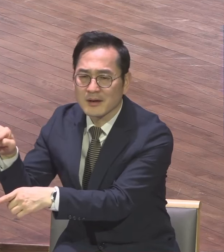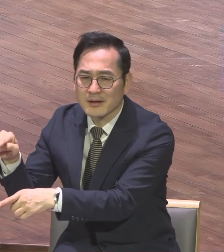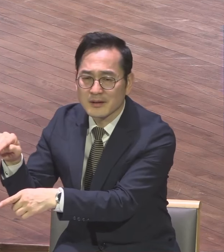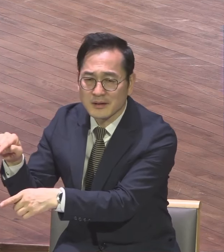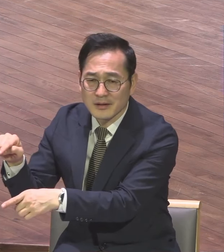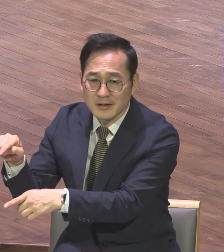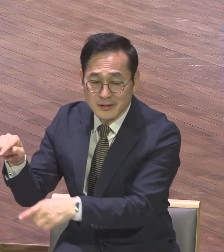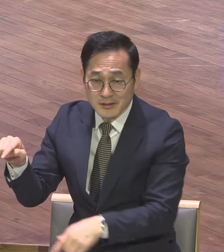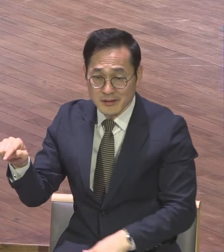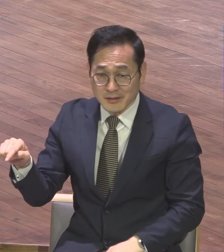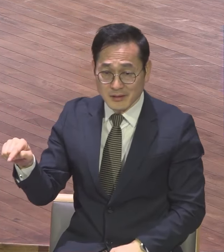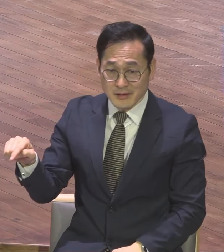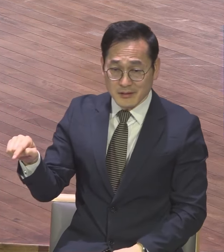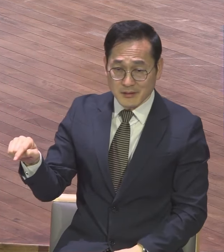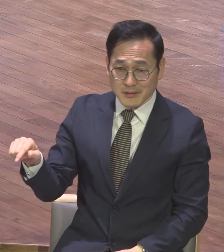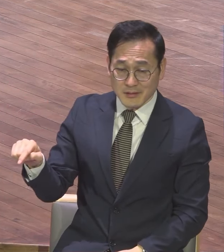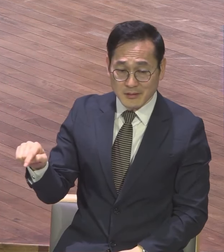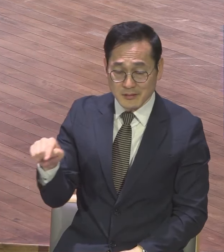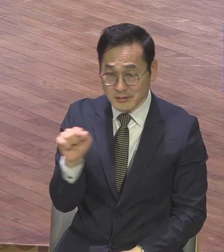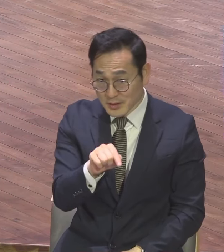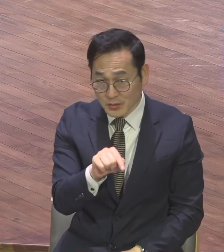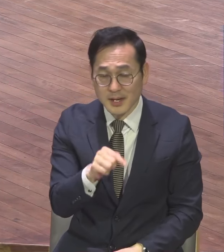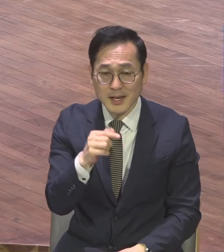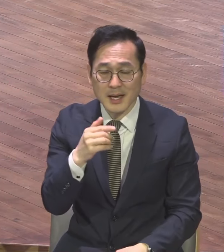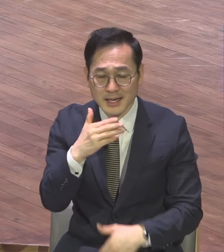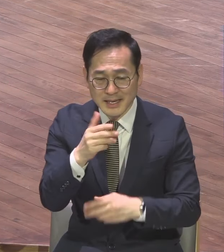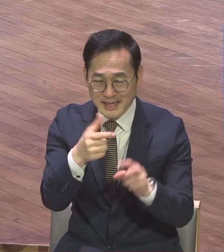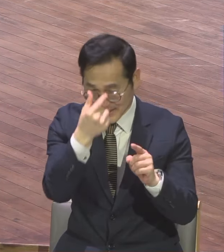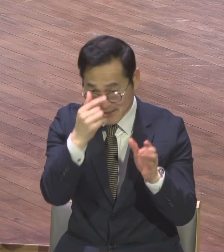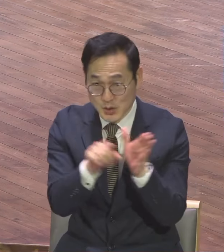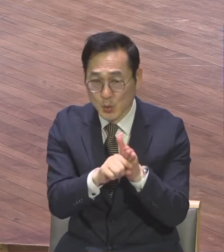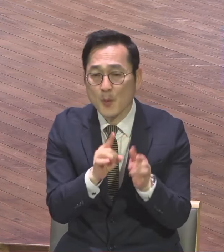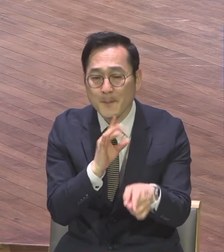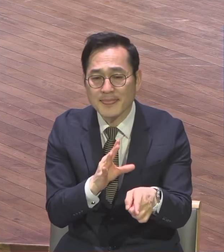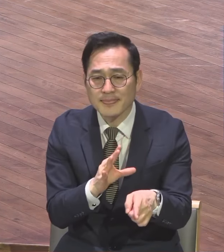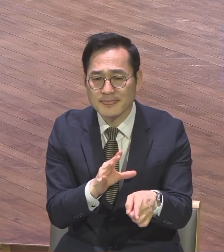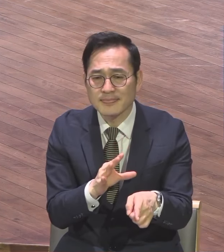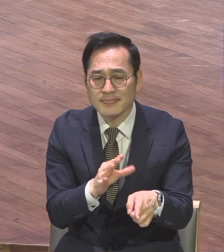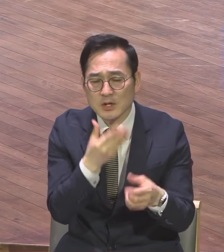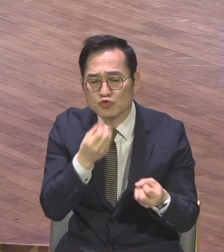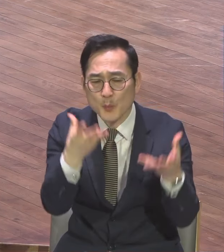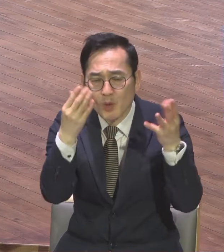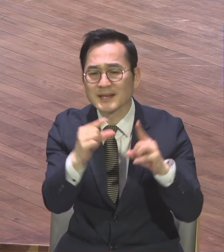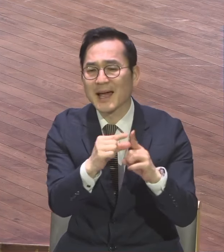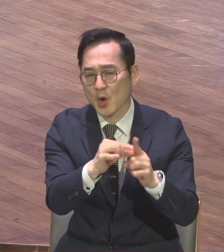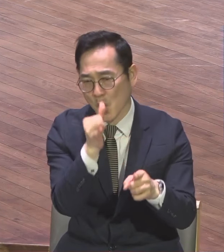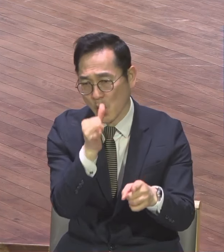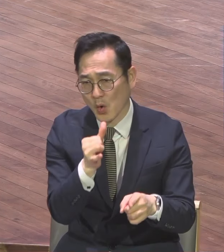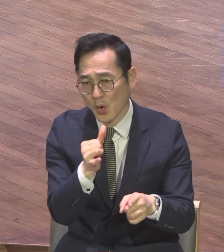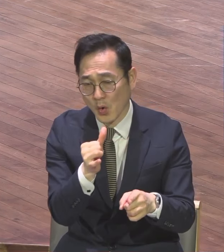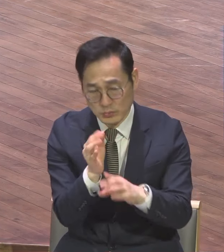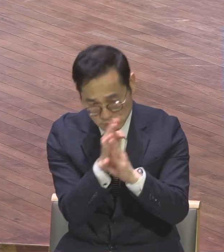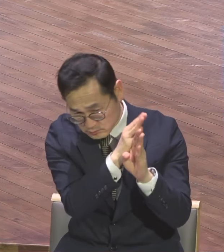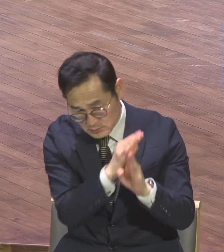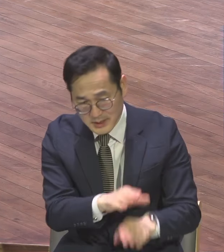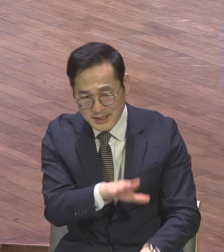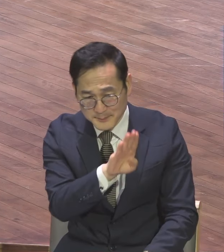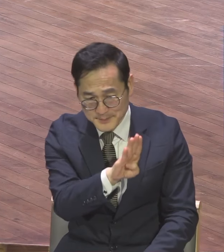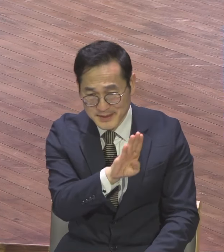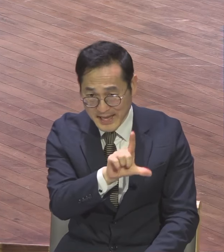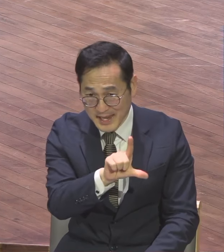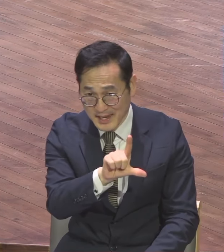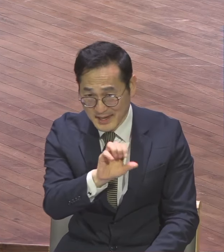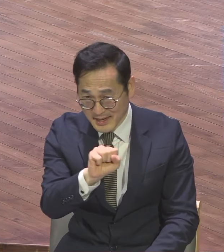blessing에서 블레드가 뭐예요? 피요, 피. 피 제사. 블레드. 근데 블레싱 이